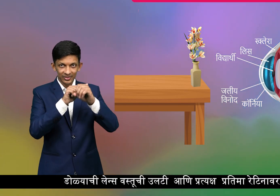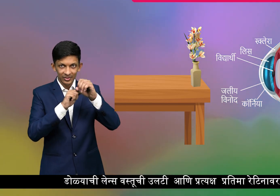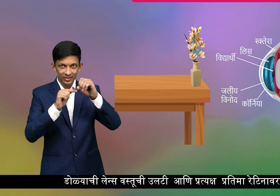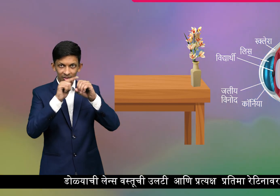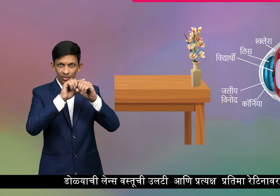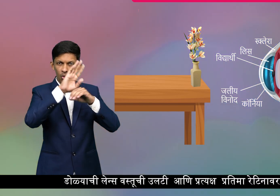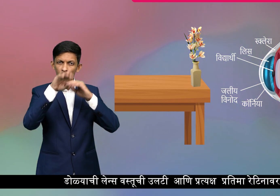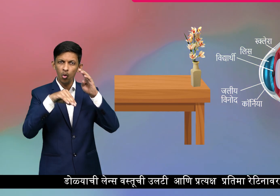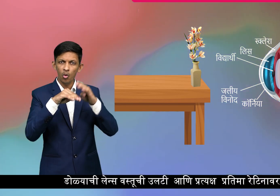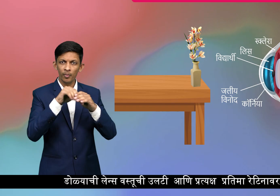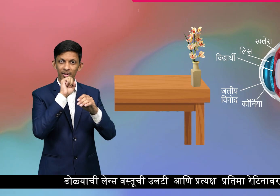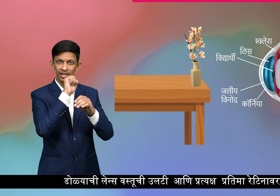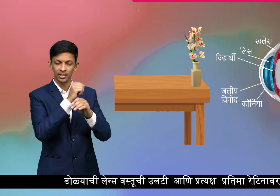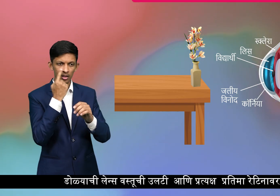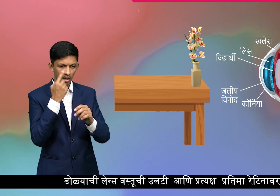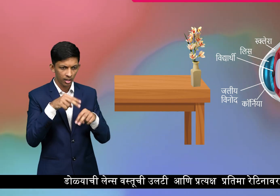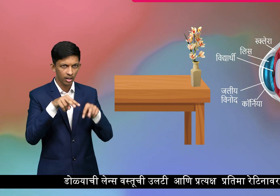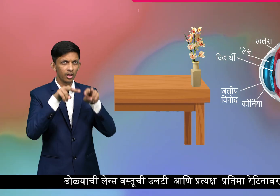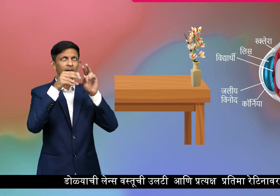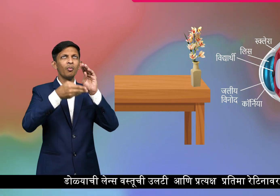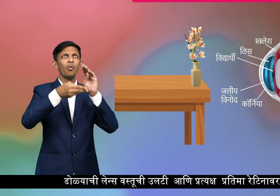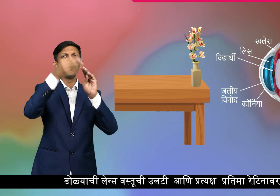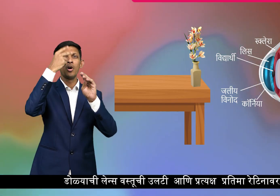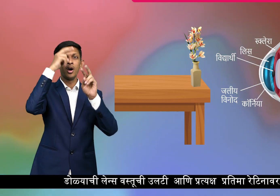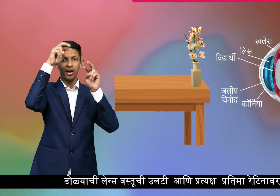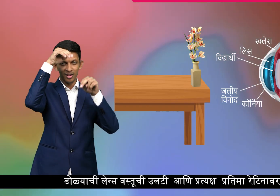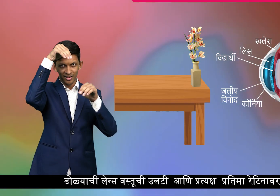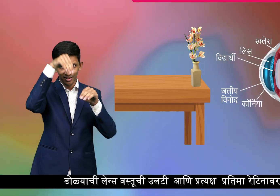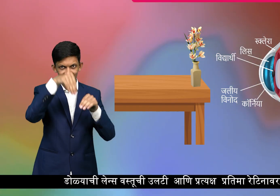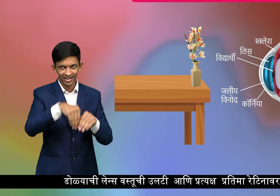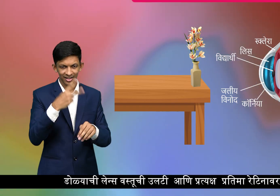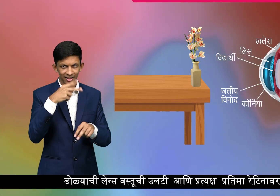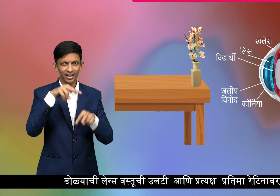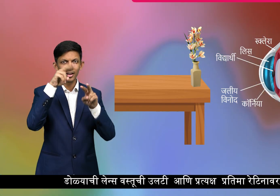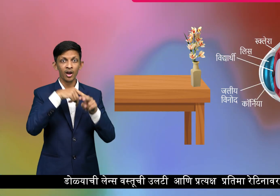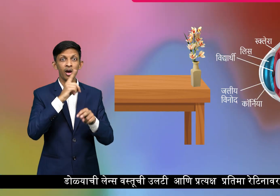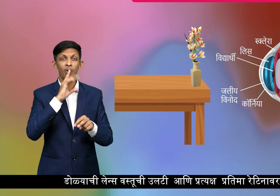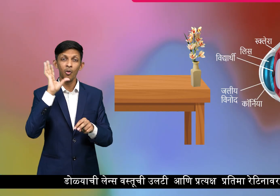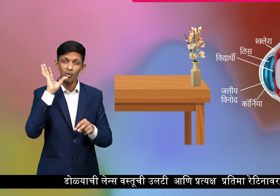डोळ्याची लेन्स वस्तूची उलटी आणि प्रत्यक्ष प्रतिमा रेटिनावर तयार करते.